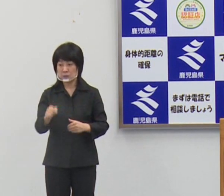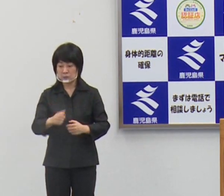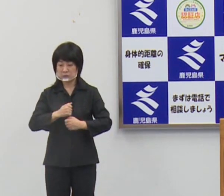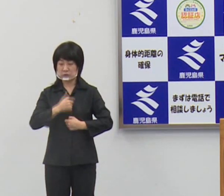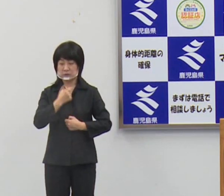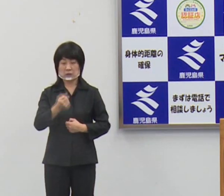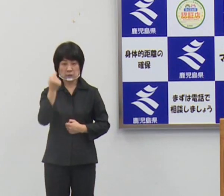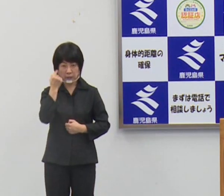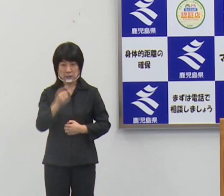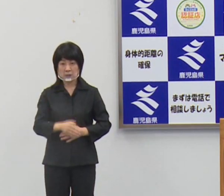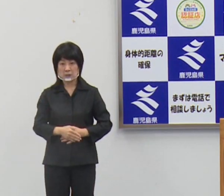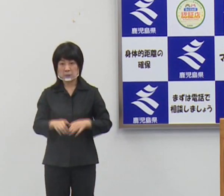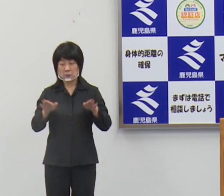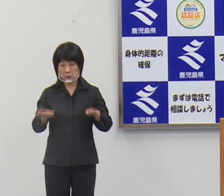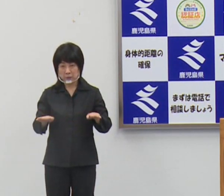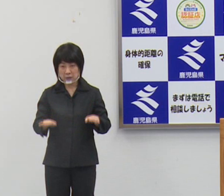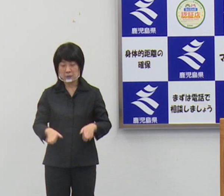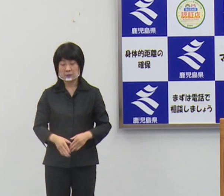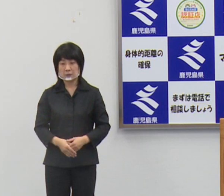。で、まあ、今回のその、